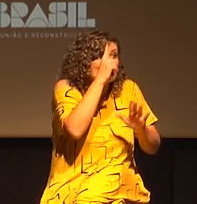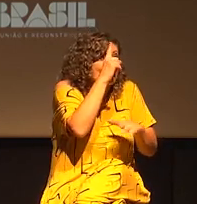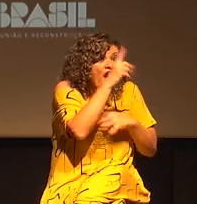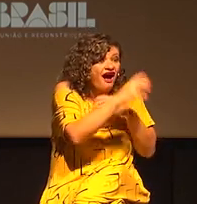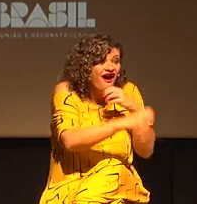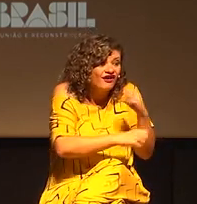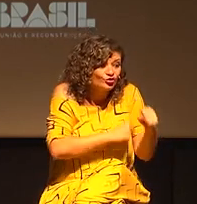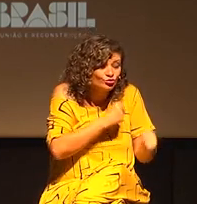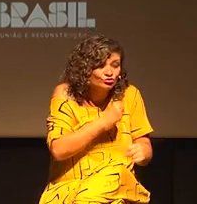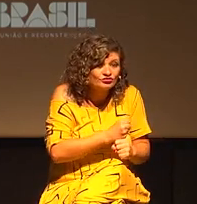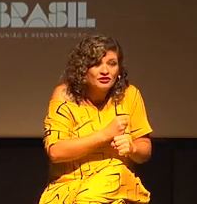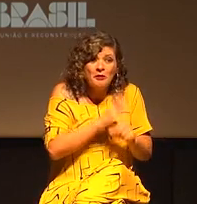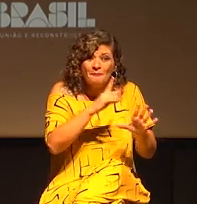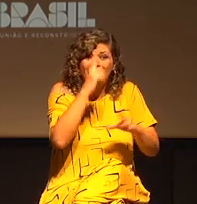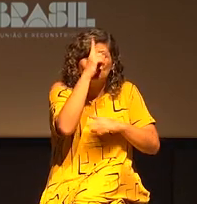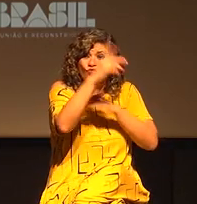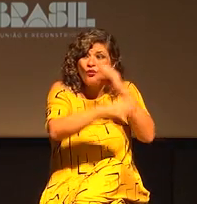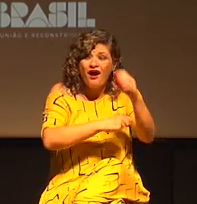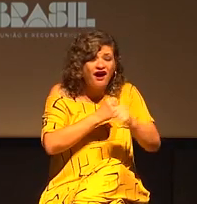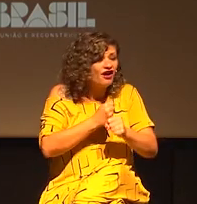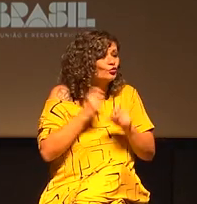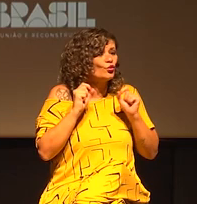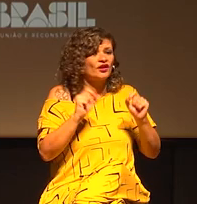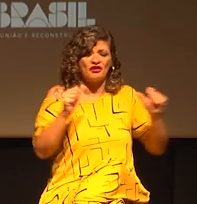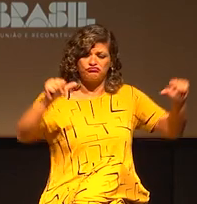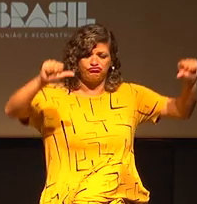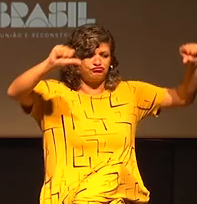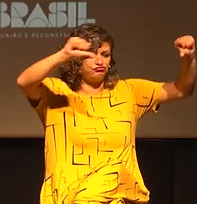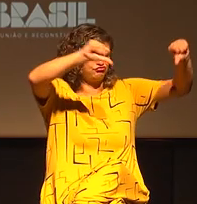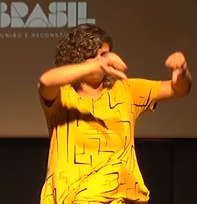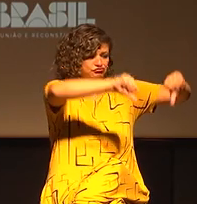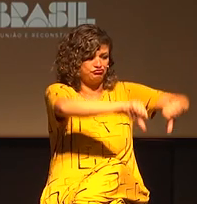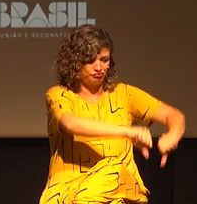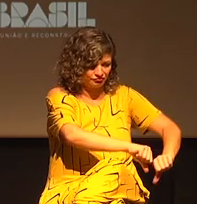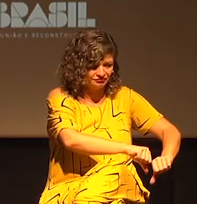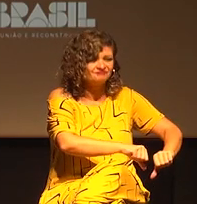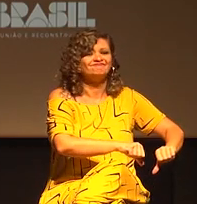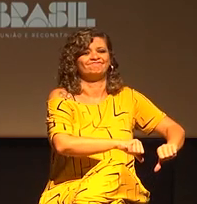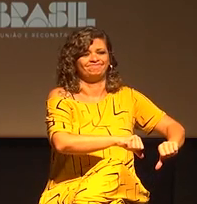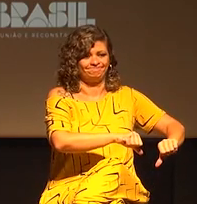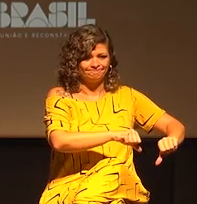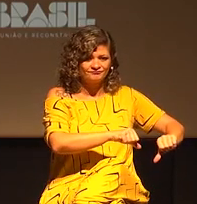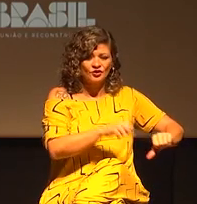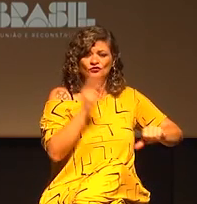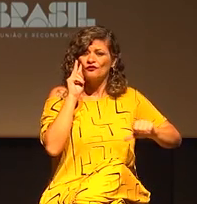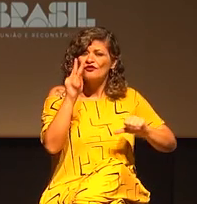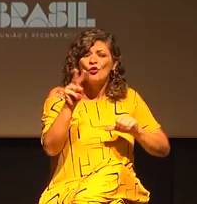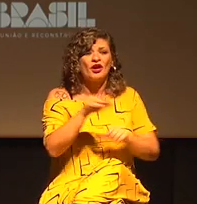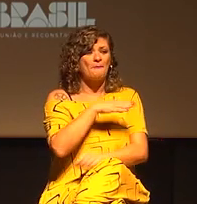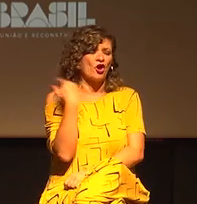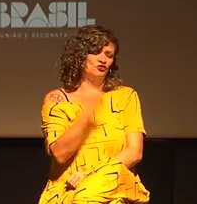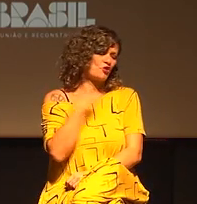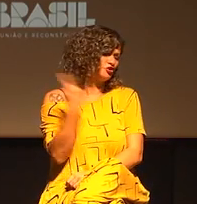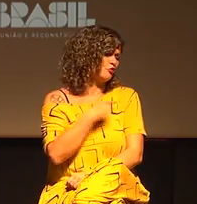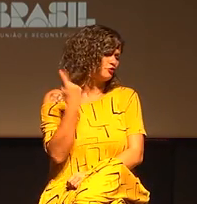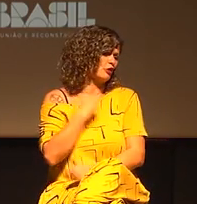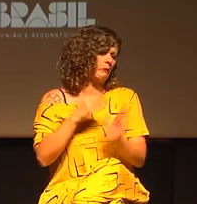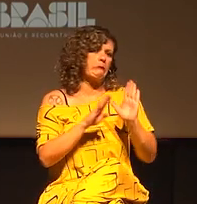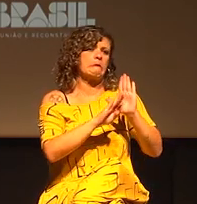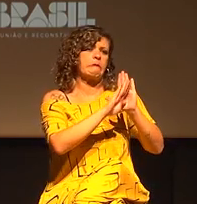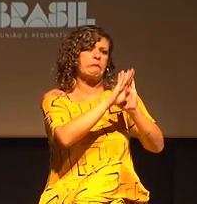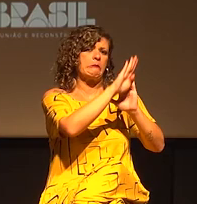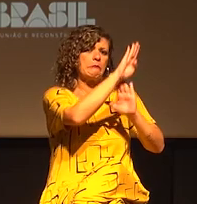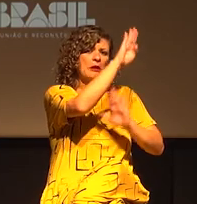né só que foi um ano que a coisa foi piorando porque assim as a gente só via os números de morte aumentar as pessoas